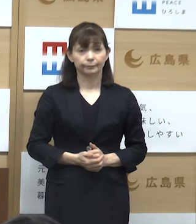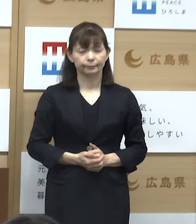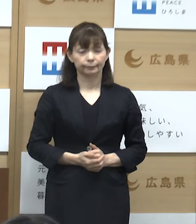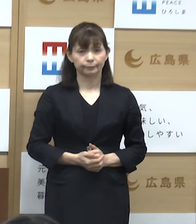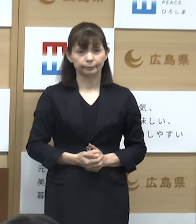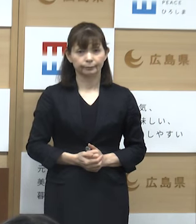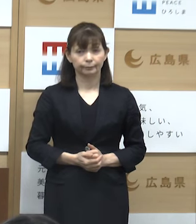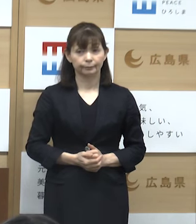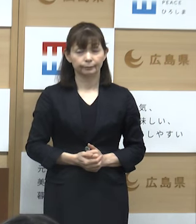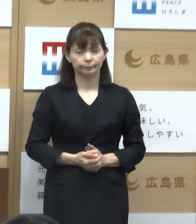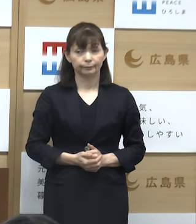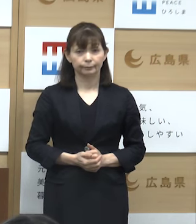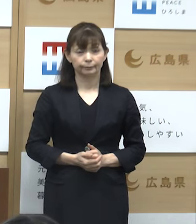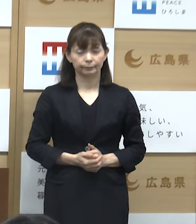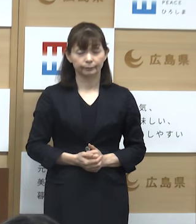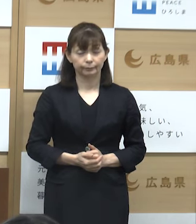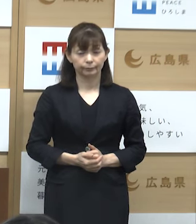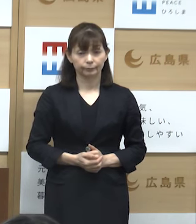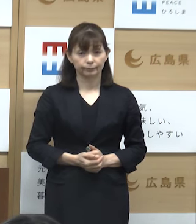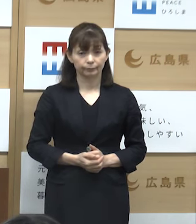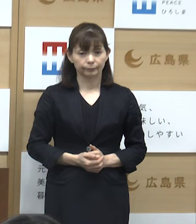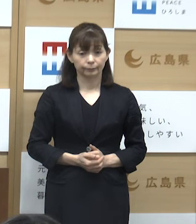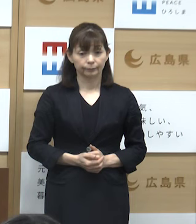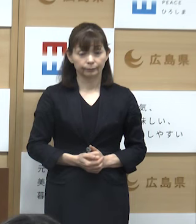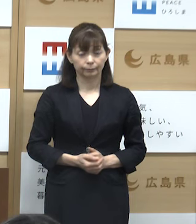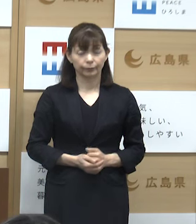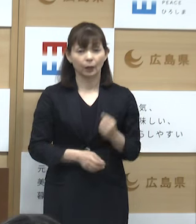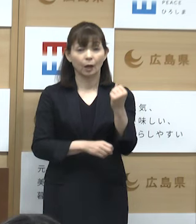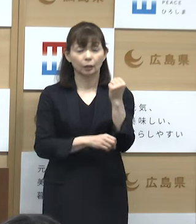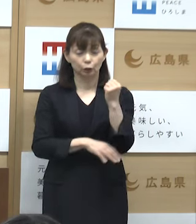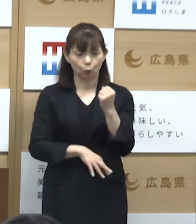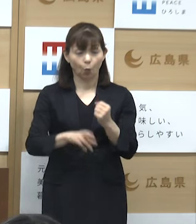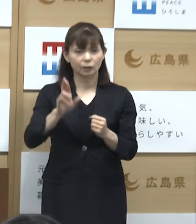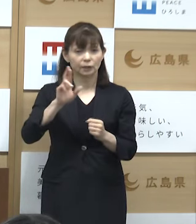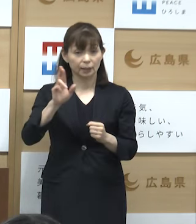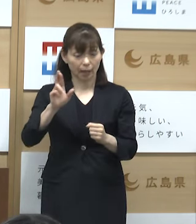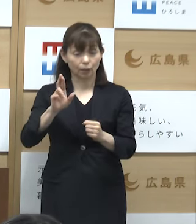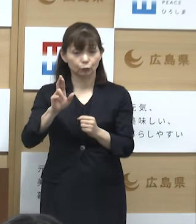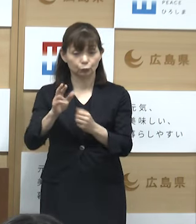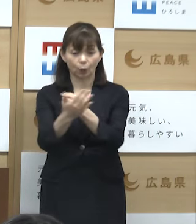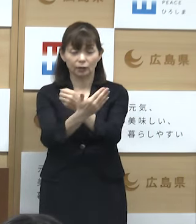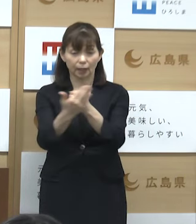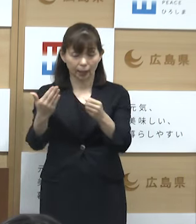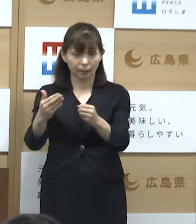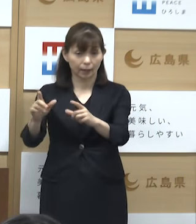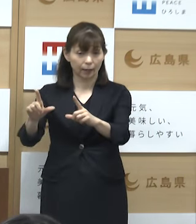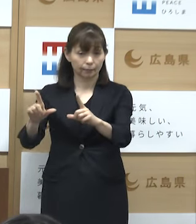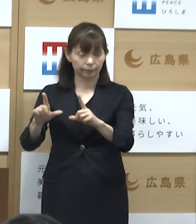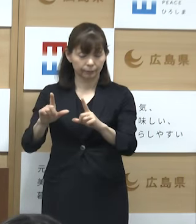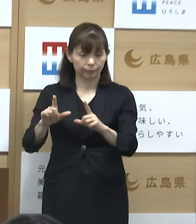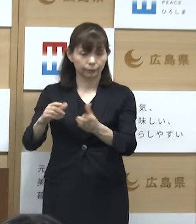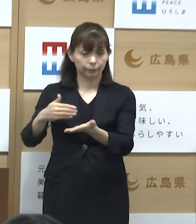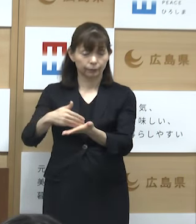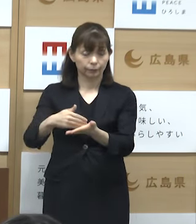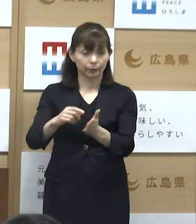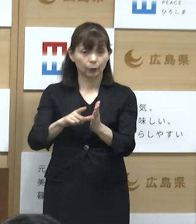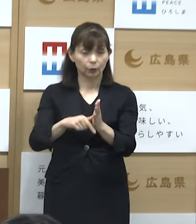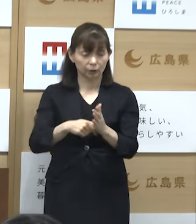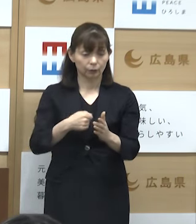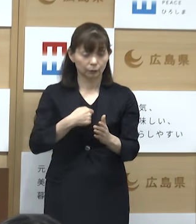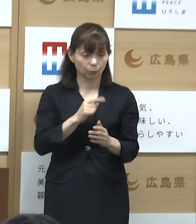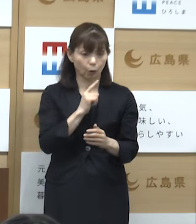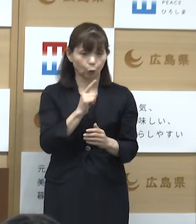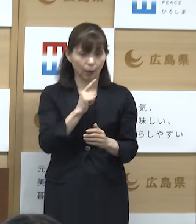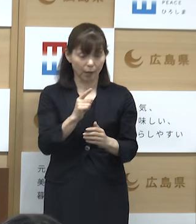会見、JR の会見があったときに、コメント発表した通りでありますけれども、木